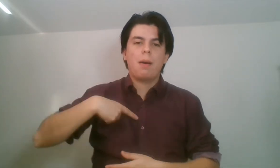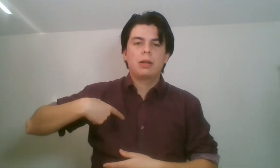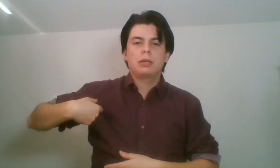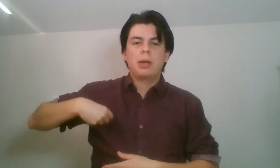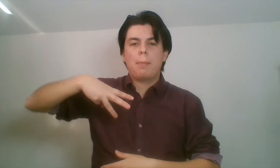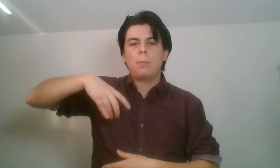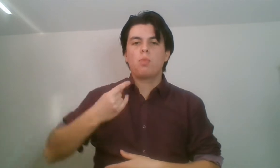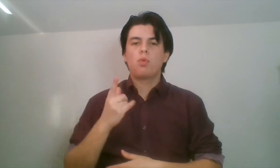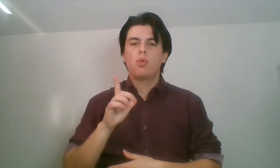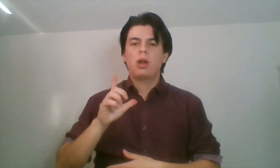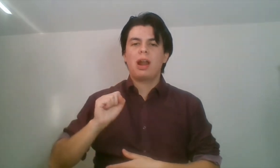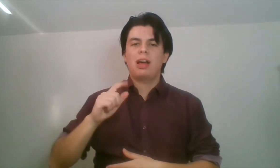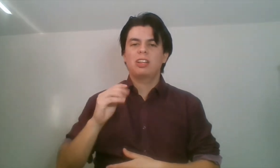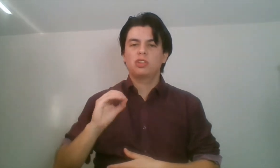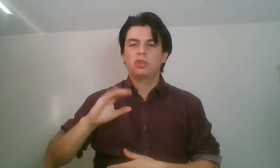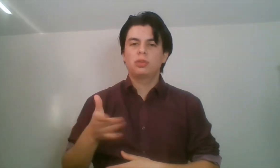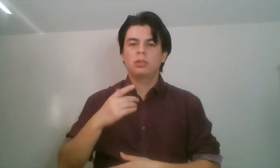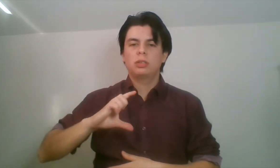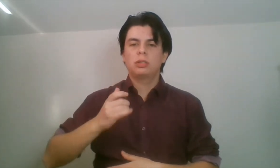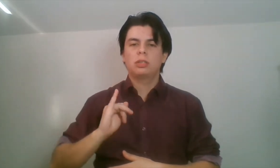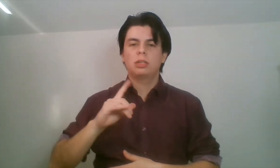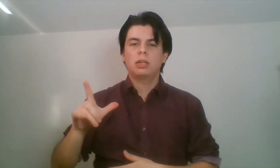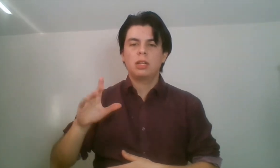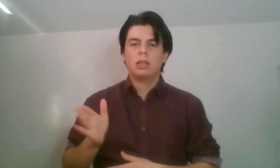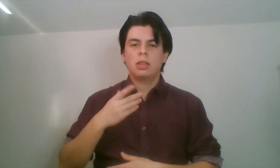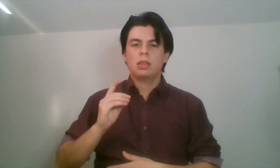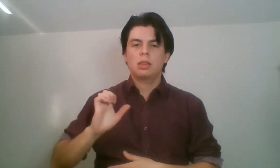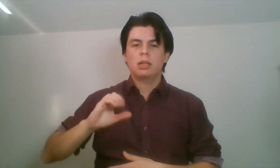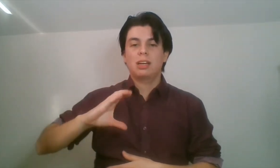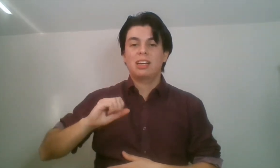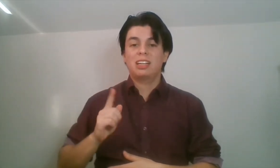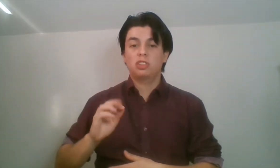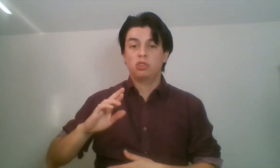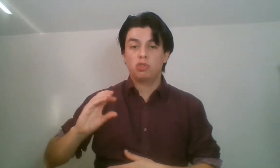lugar que no tenía la actividad que hoy conocemos en ese barrio,